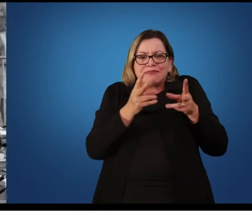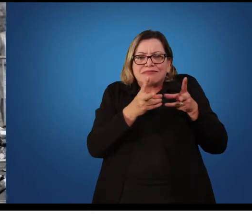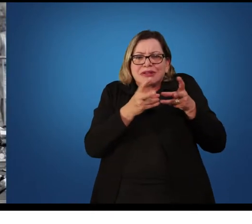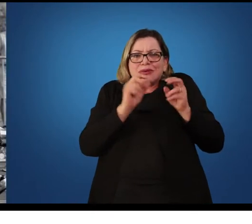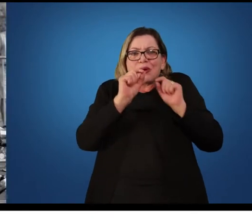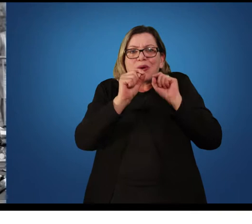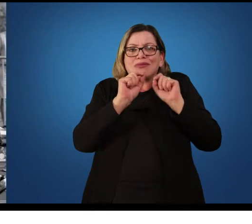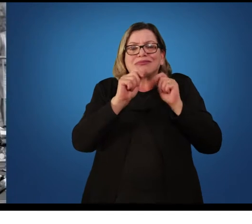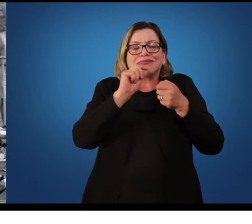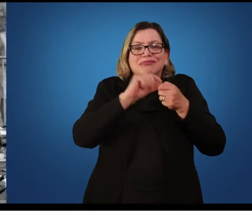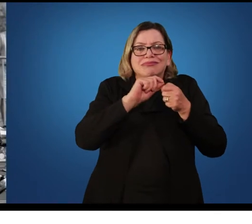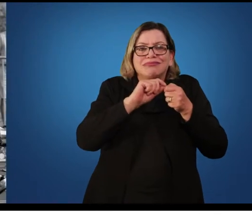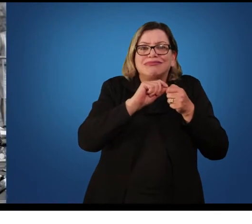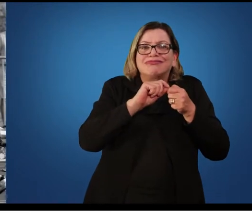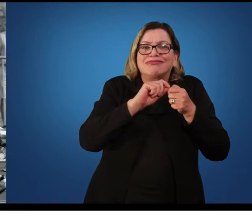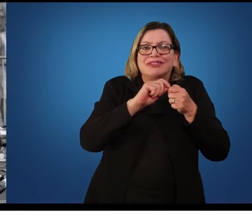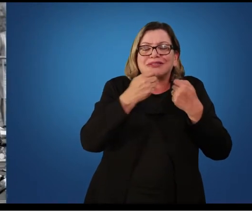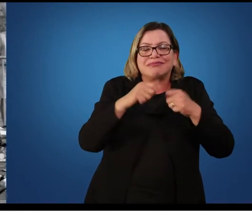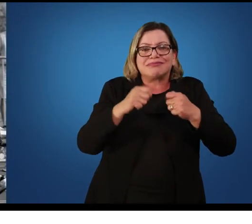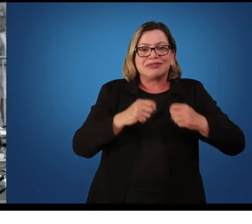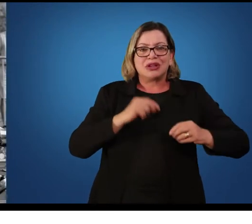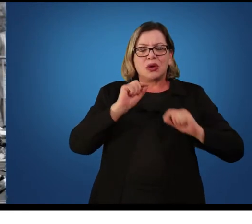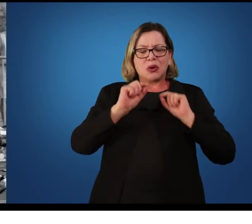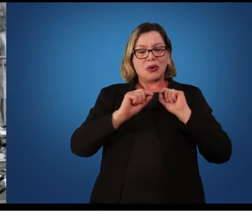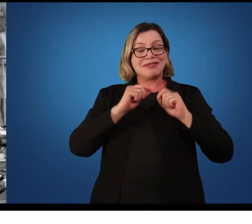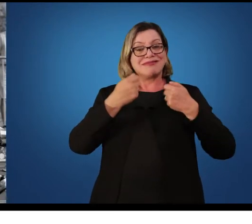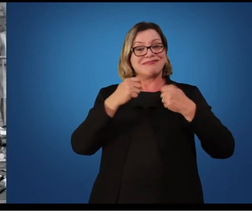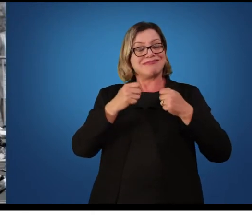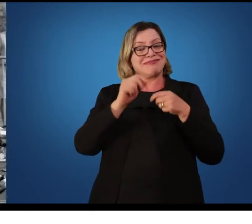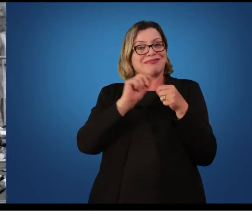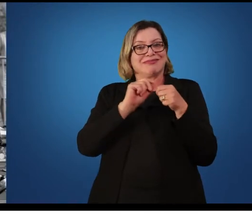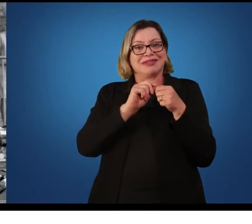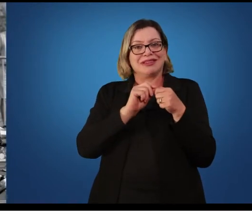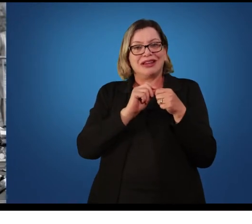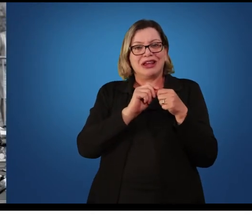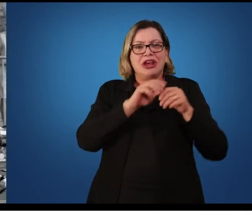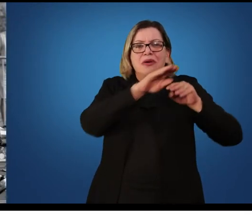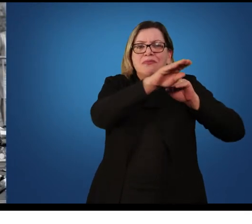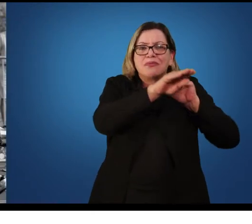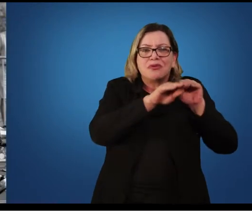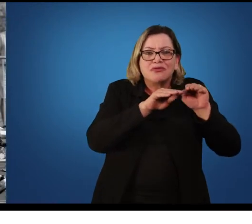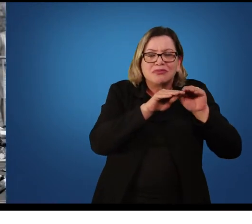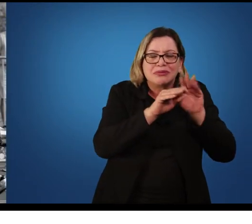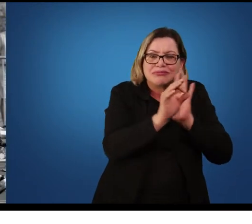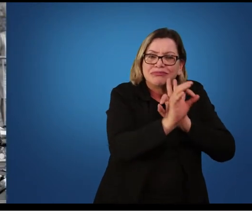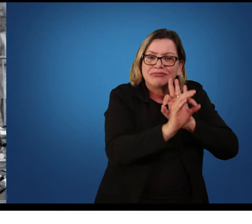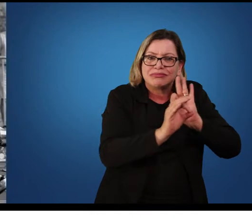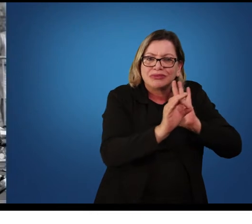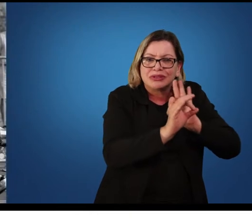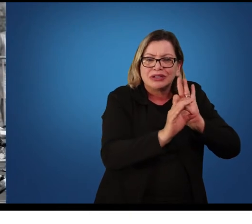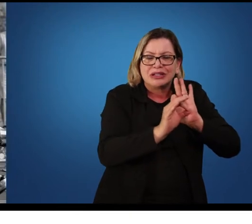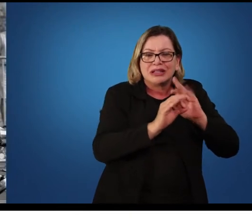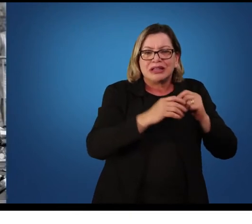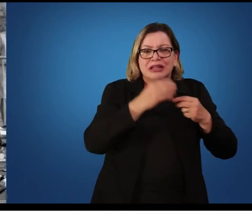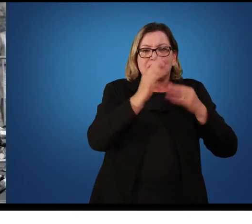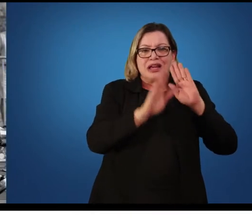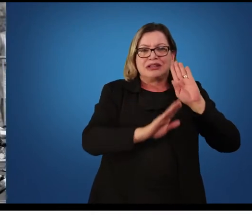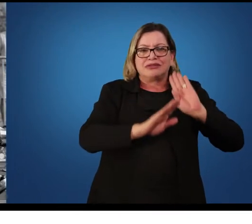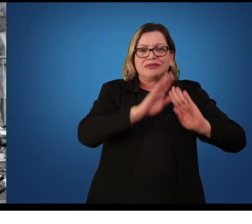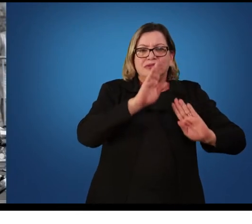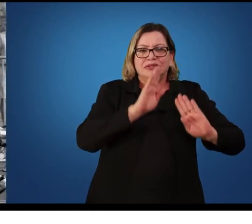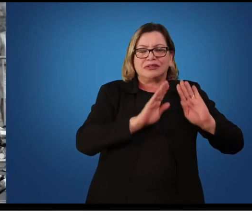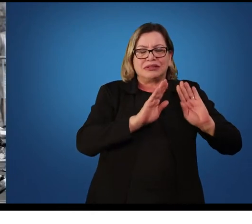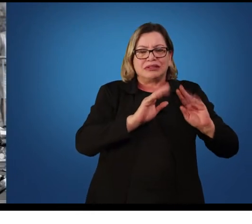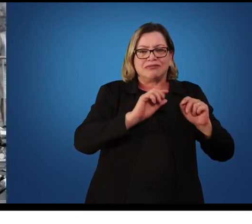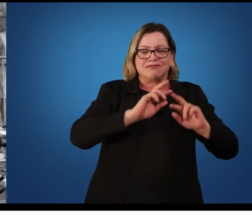executar, o que ele deve fazer para realizar. Os movimentos são coordenados, desnecessários e